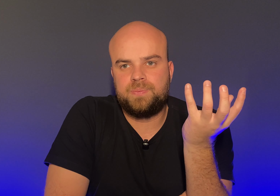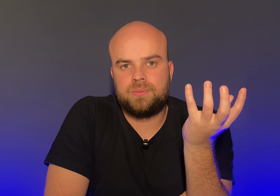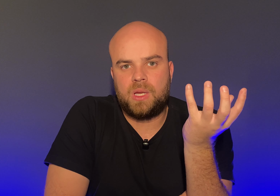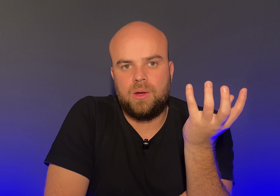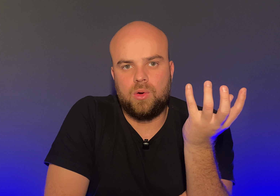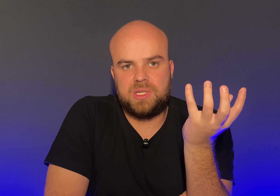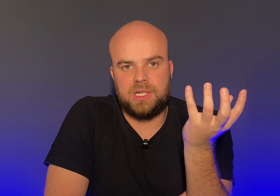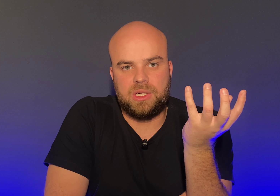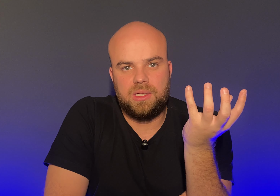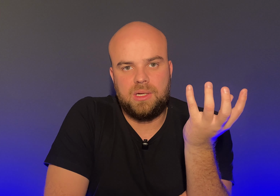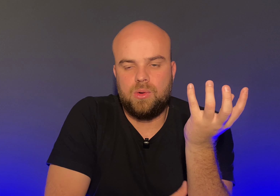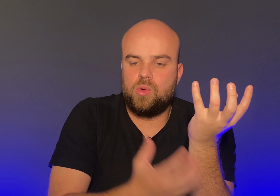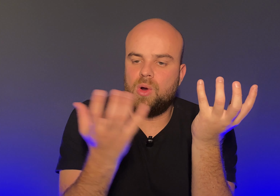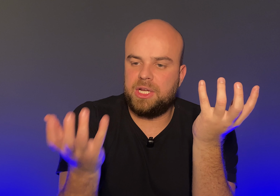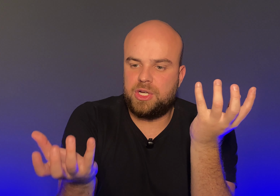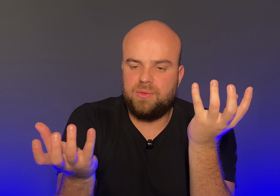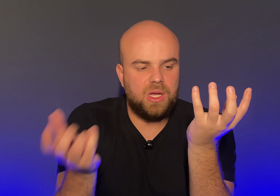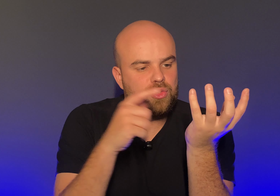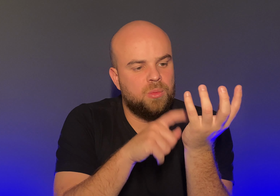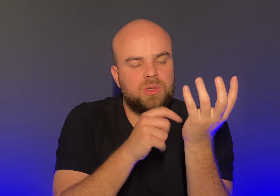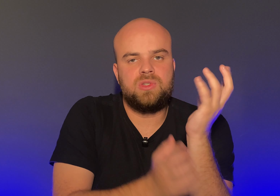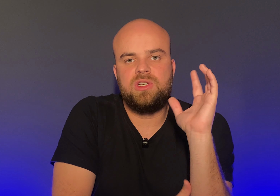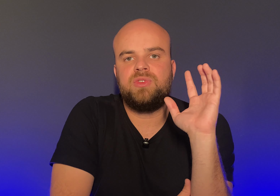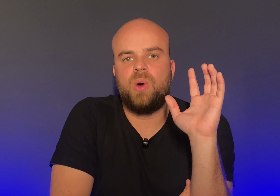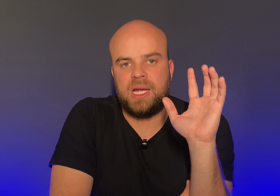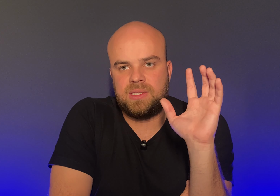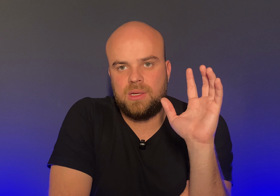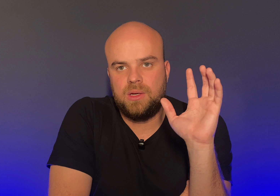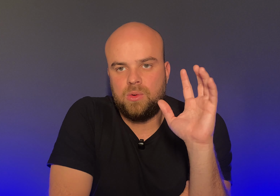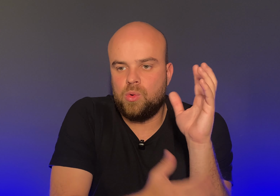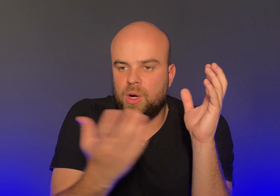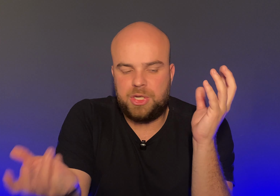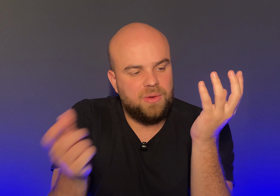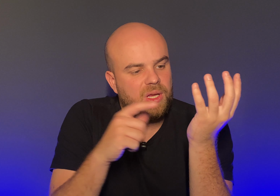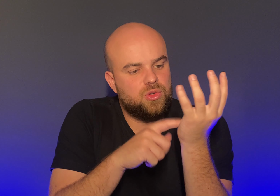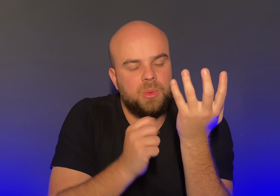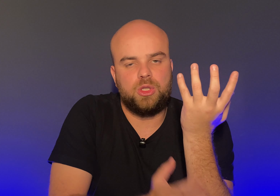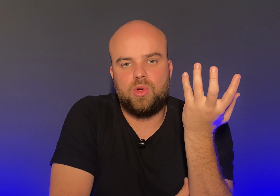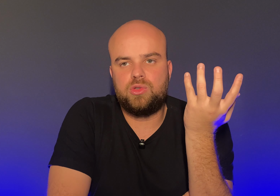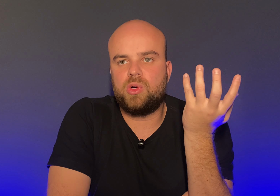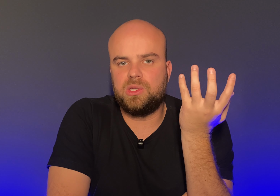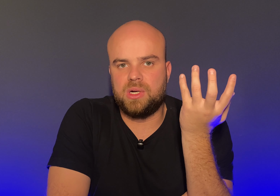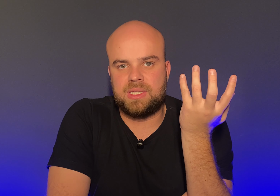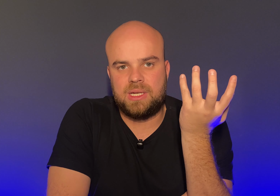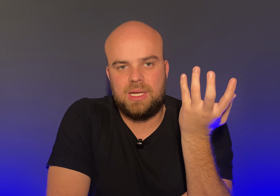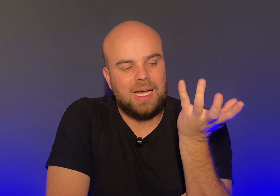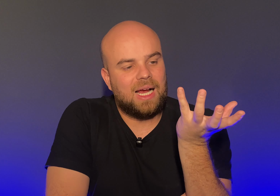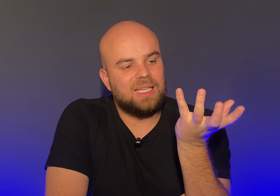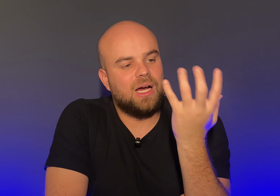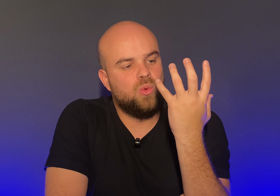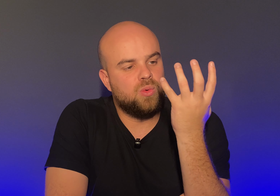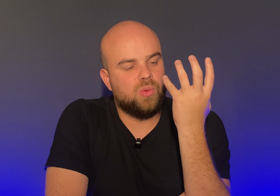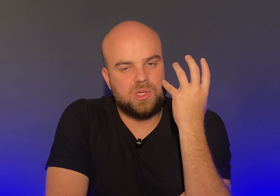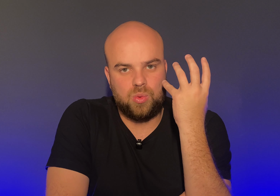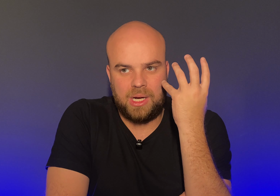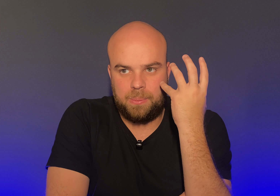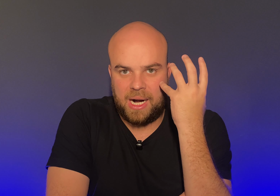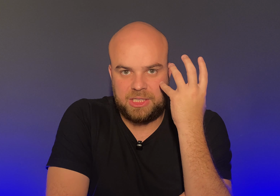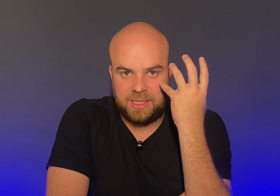ou seja o coletivo é a soma dos individuais um coletivo é a soma de todos os jogadores cada um com a sua parte